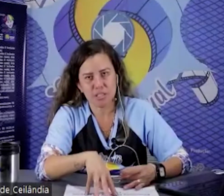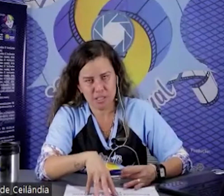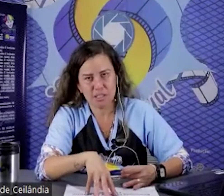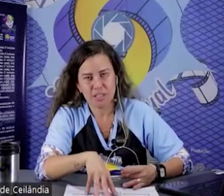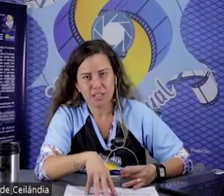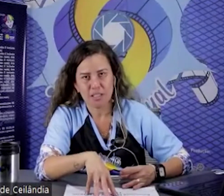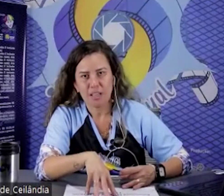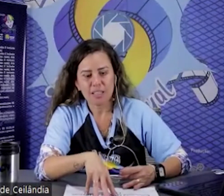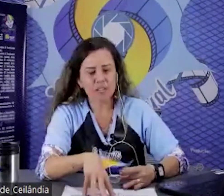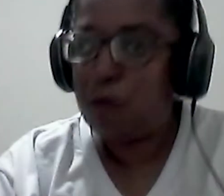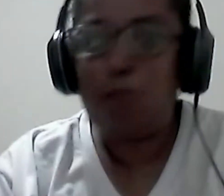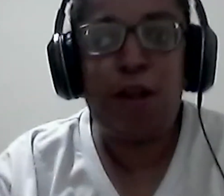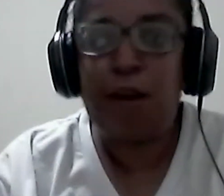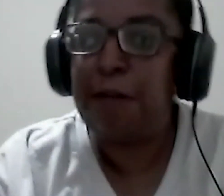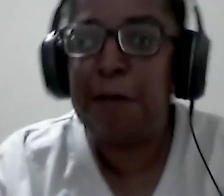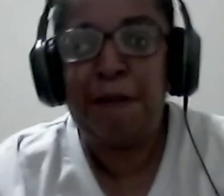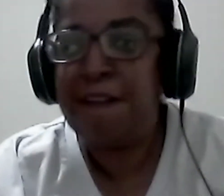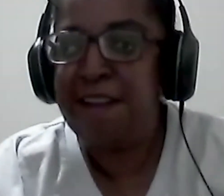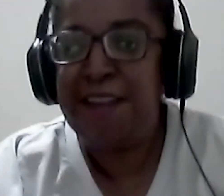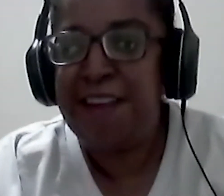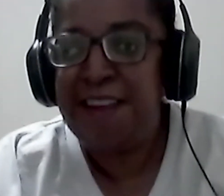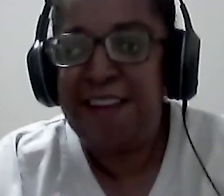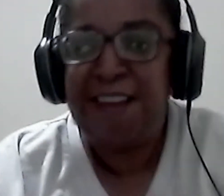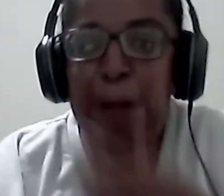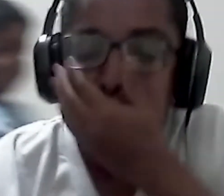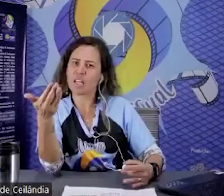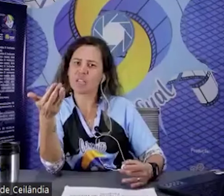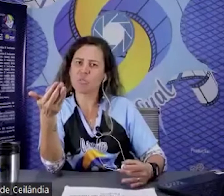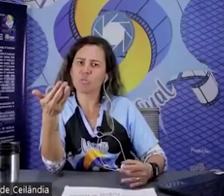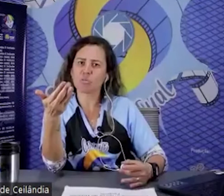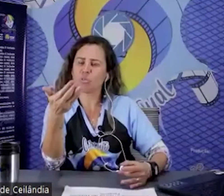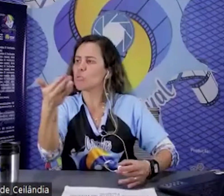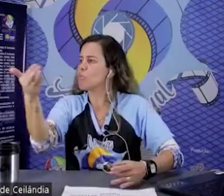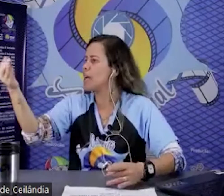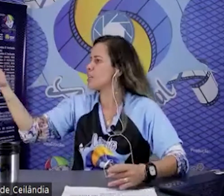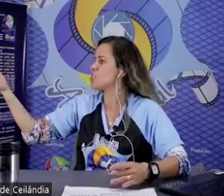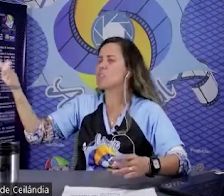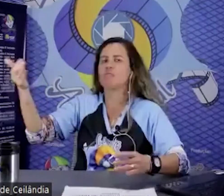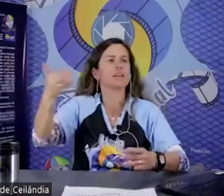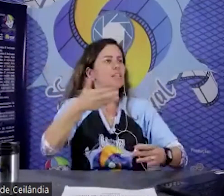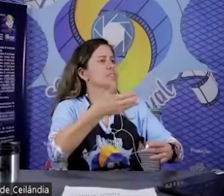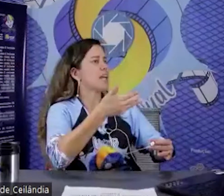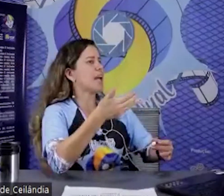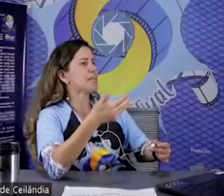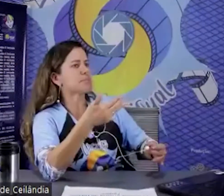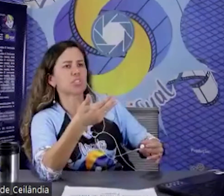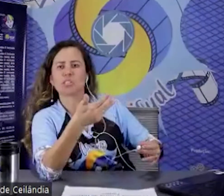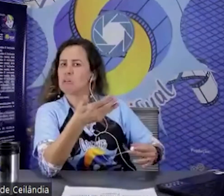disse. entendi, com certeza. Ora, mas vocês não estão vendo? Todo lugar que a gente vai tem um intérprete.